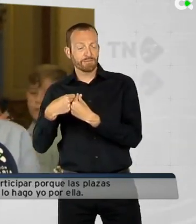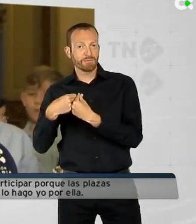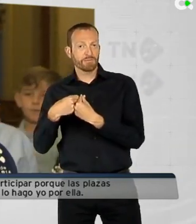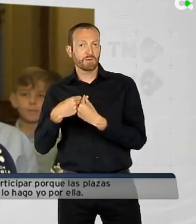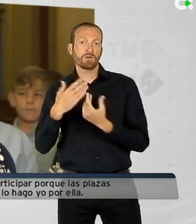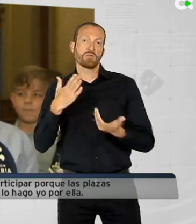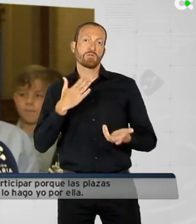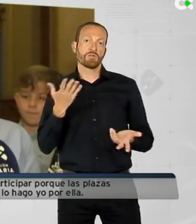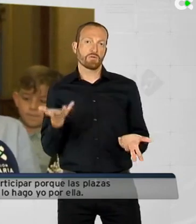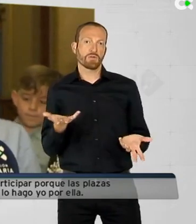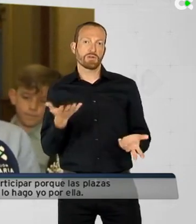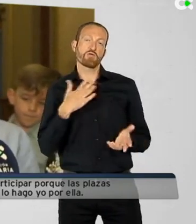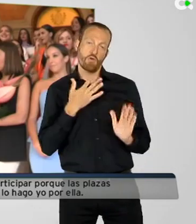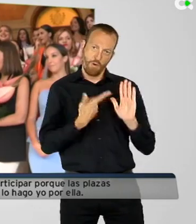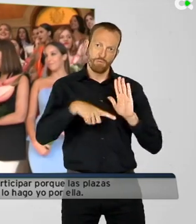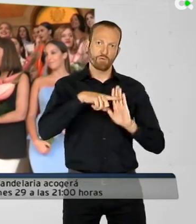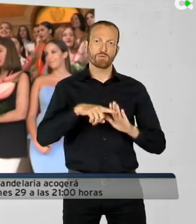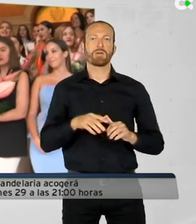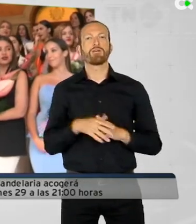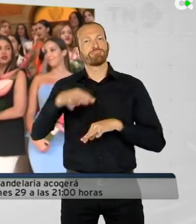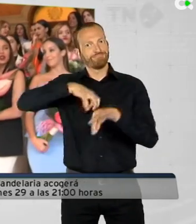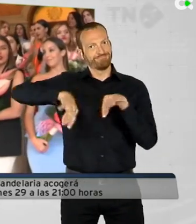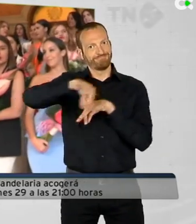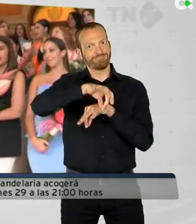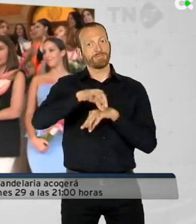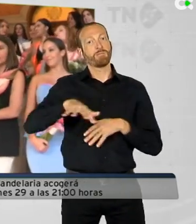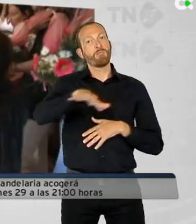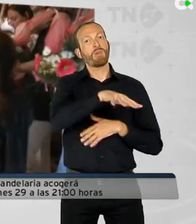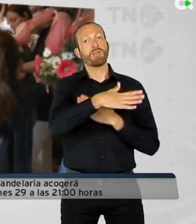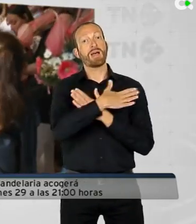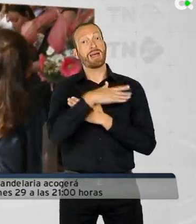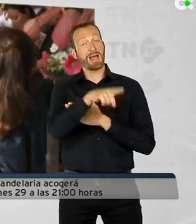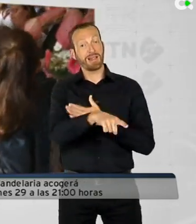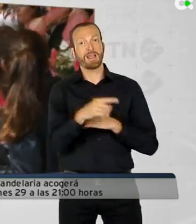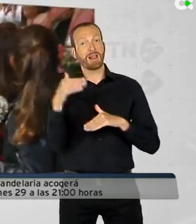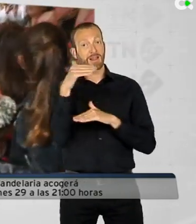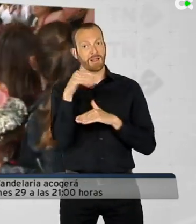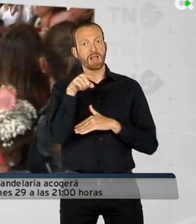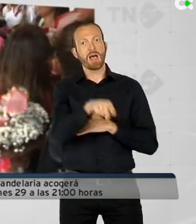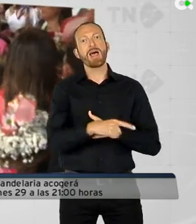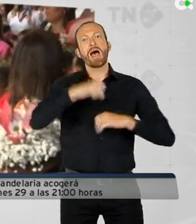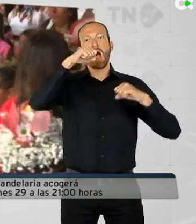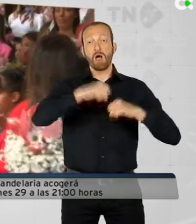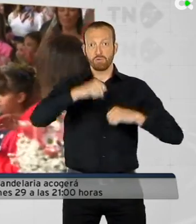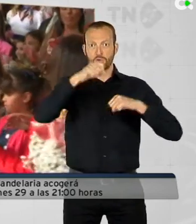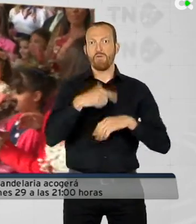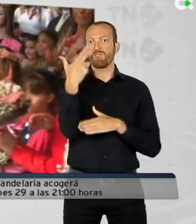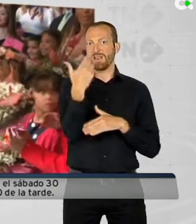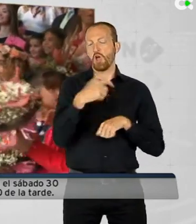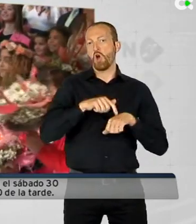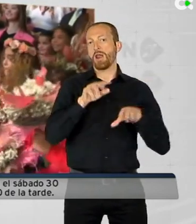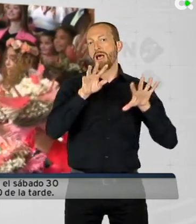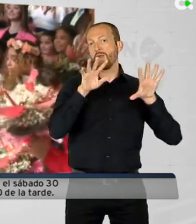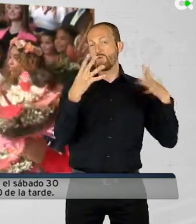llenas y lo hago yo por ella. La Plaza de la Candelaria será el escenario de la gala adulta el viernes 29 a las 21 horas